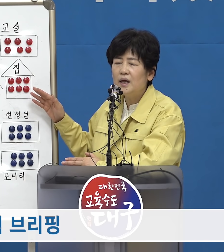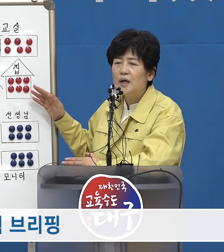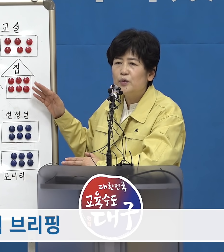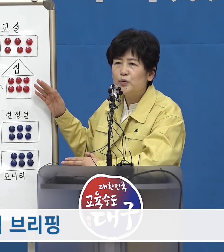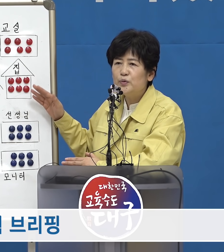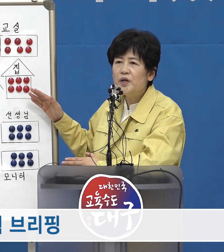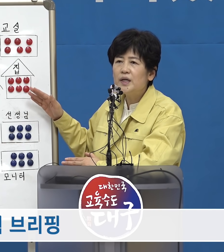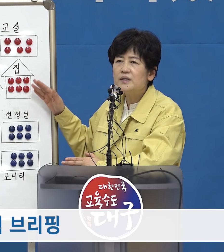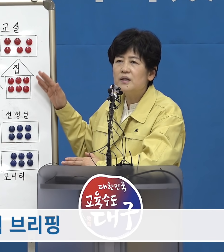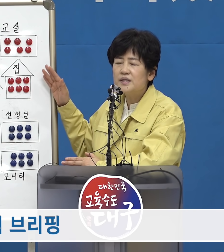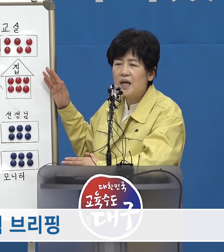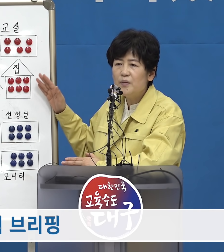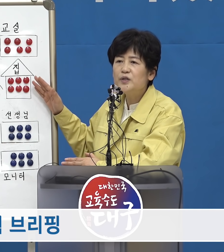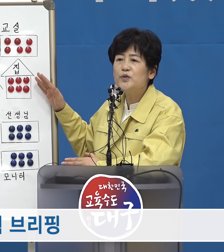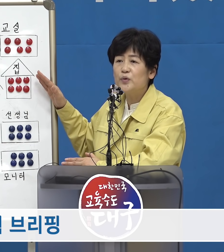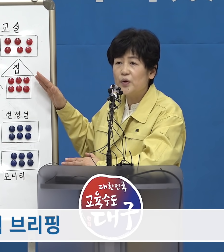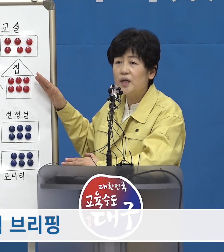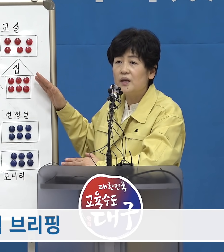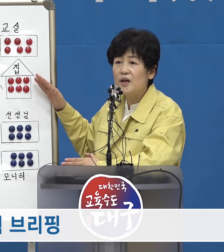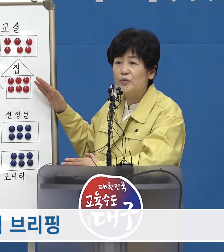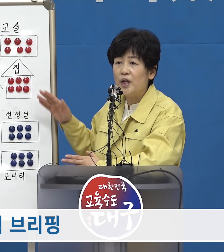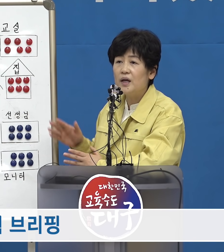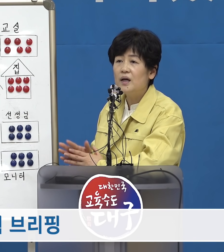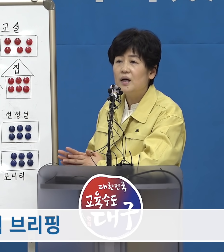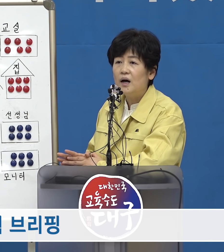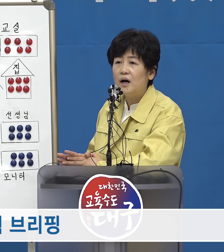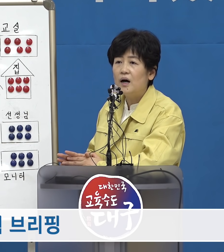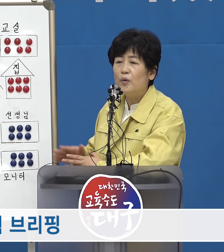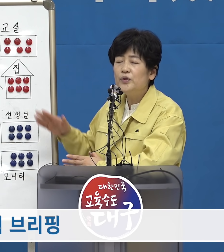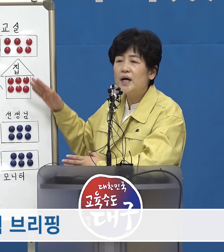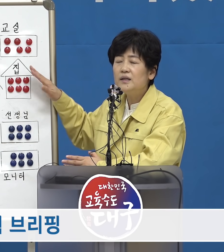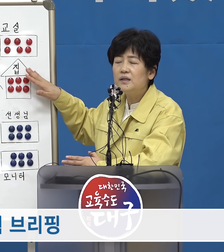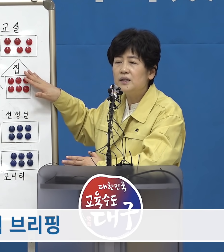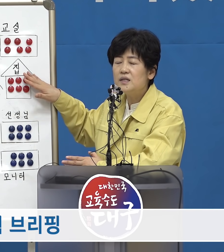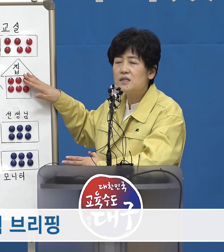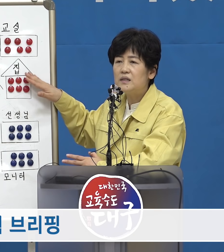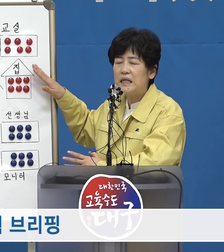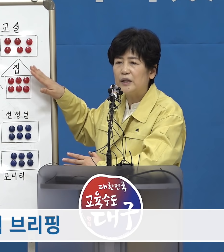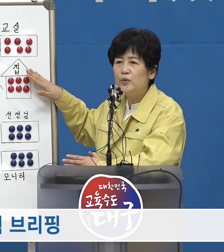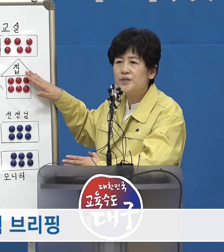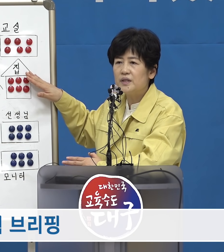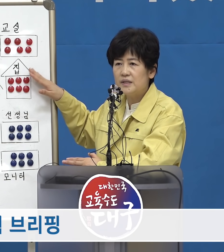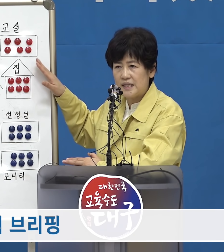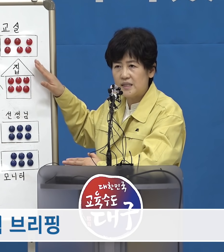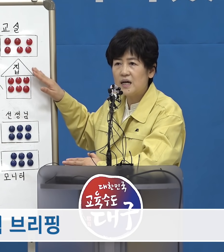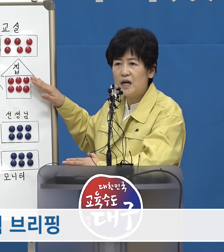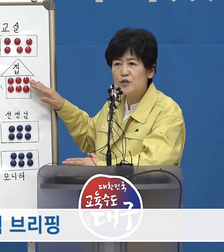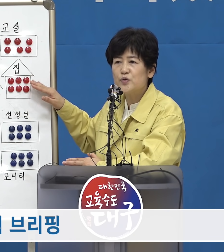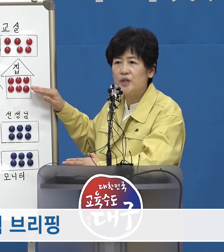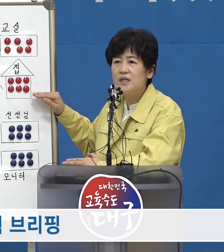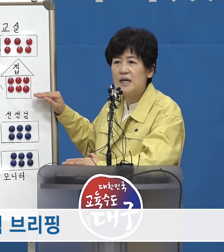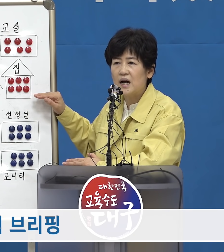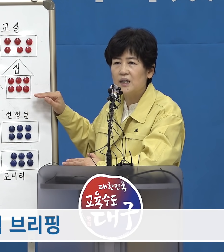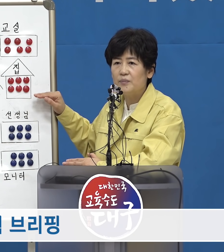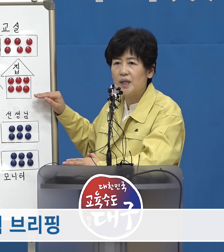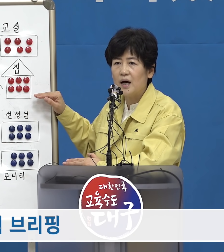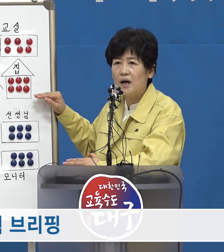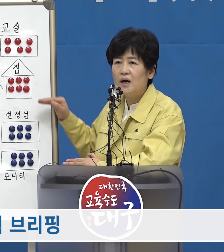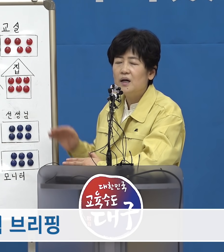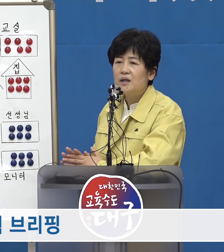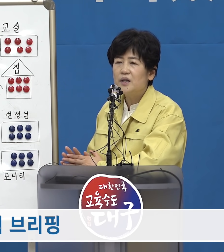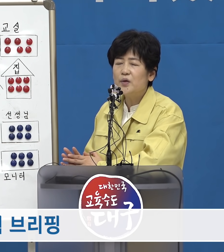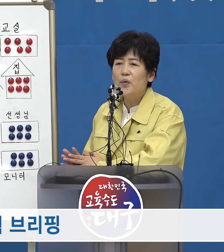선생님이 두 명에서 세 명 정도 있기 때문에 온라인 콘텐츠를 나누어서 제작할 수 있는